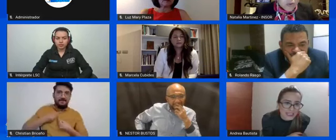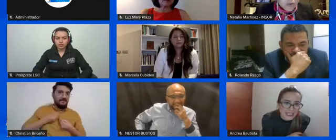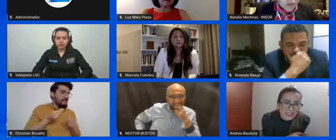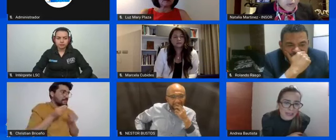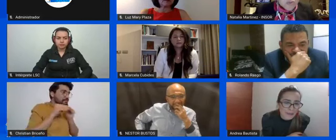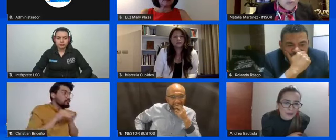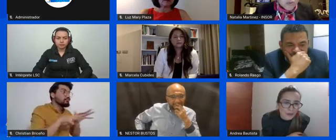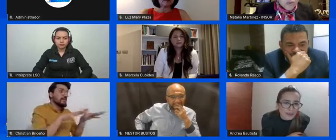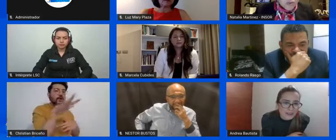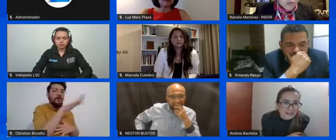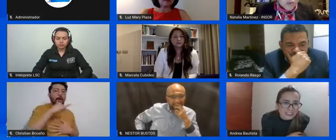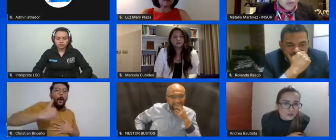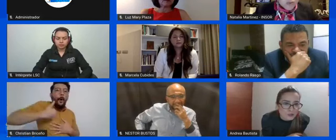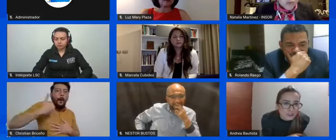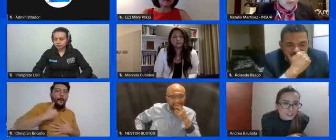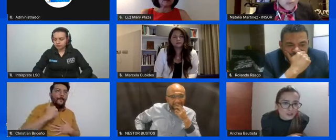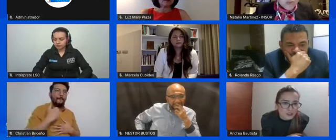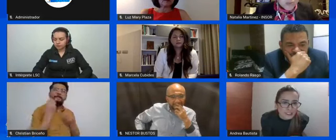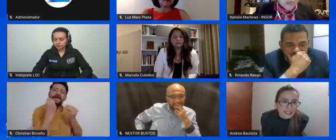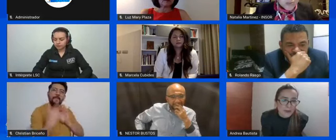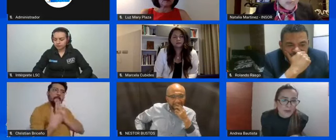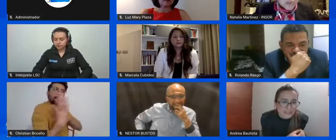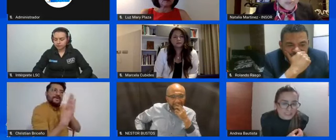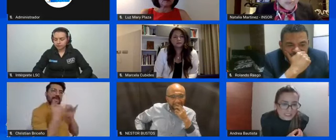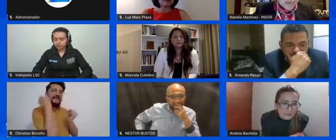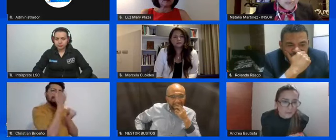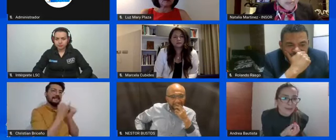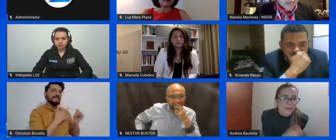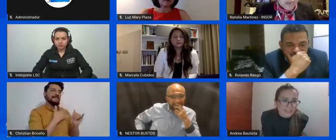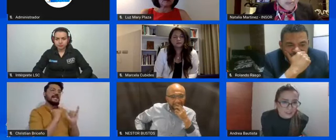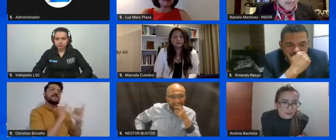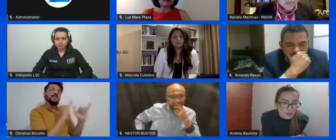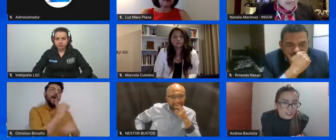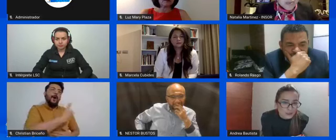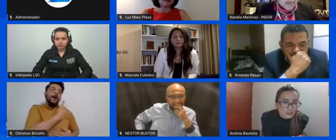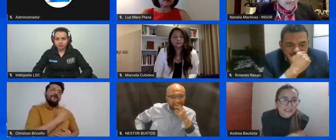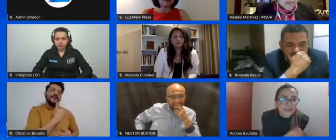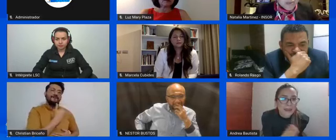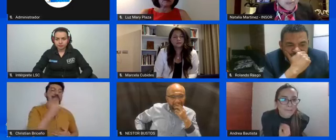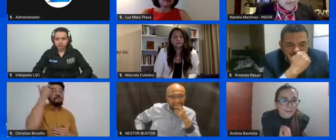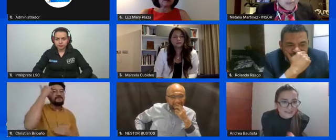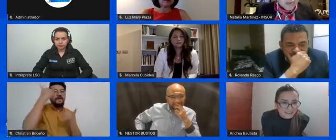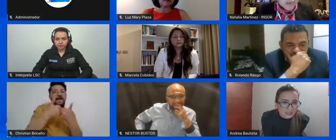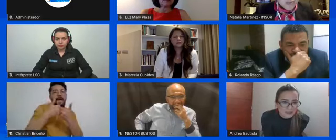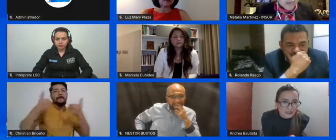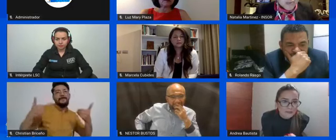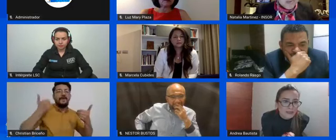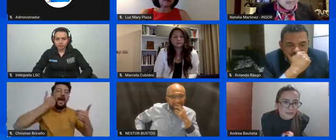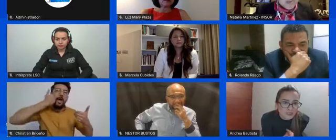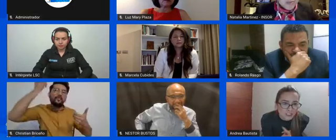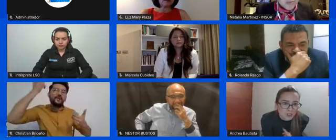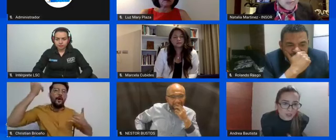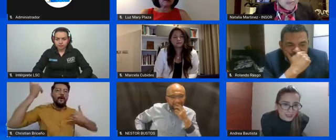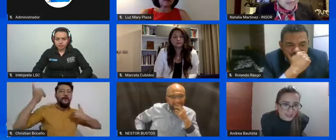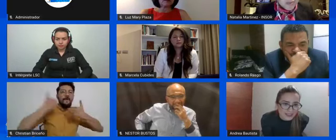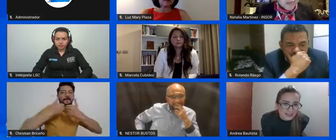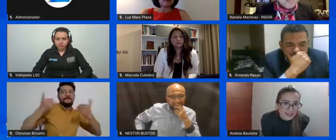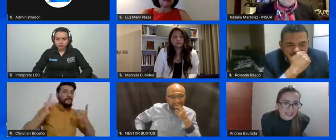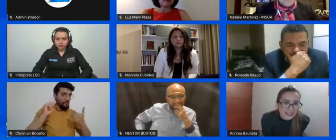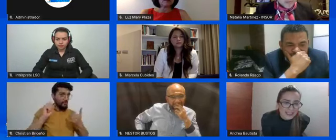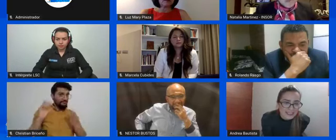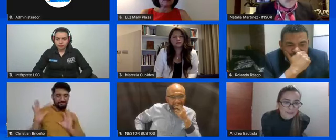conocimientos. He podido ver tantos proyectos y poder aprender esos proyectos e implementarlos en mi proyecto de